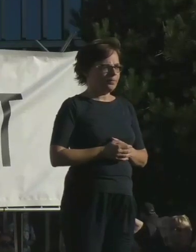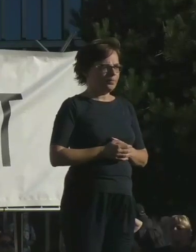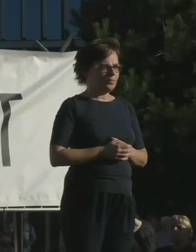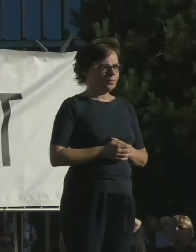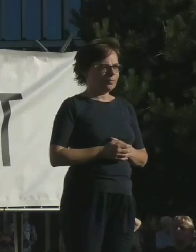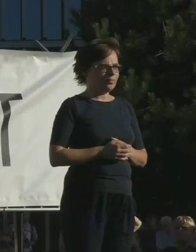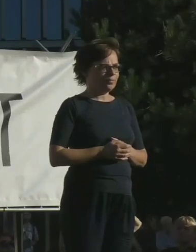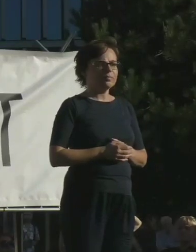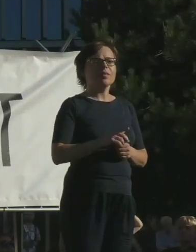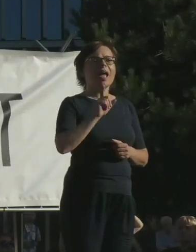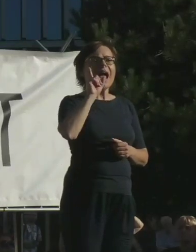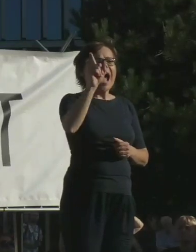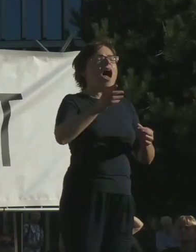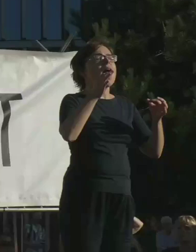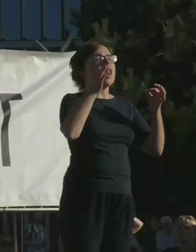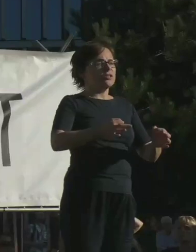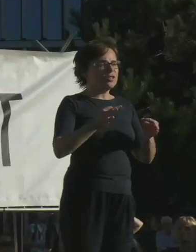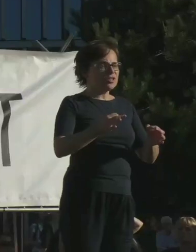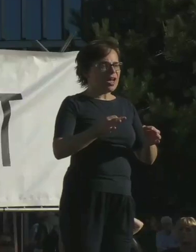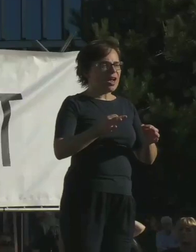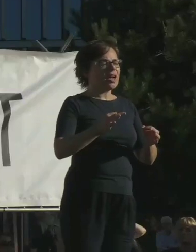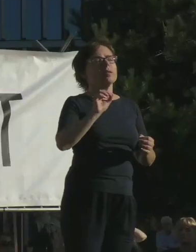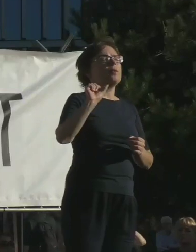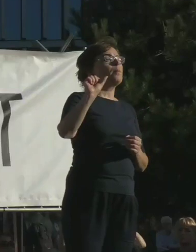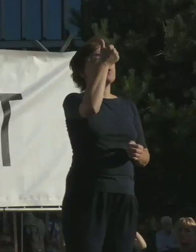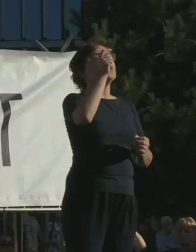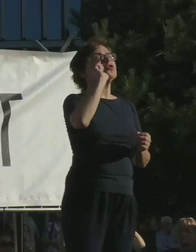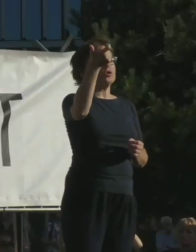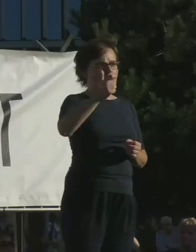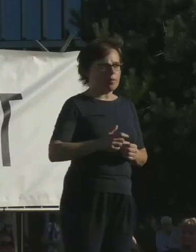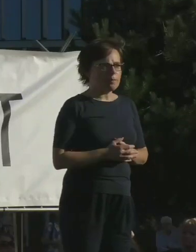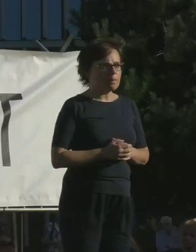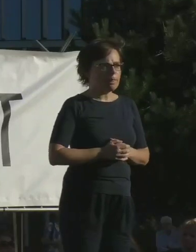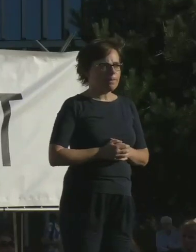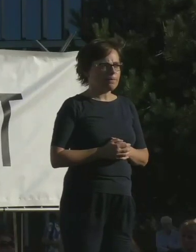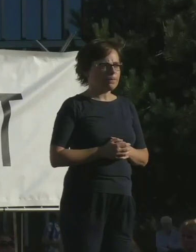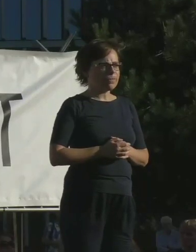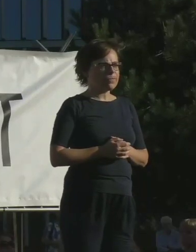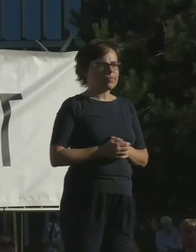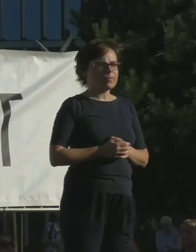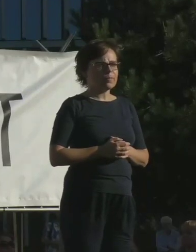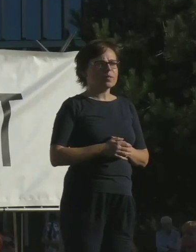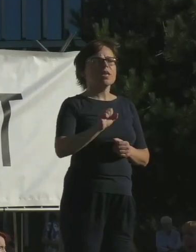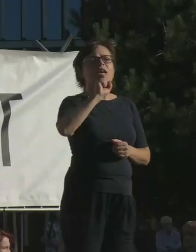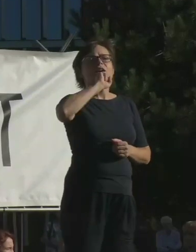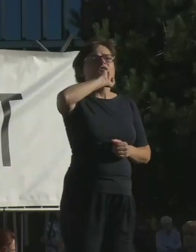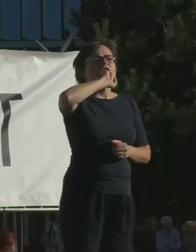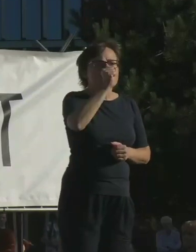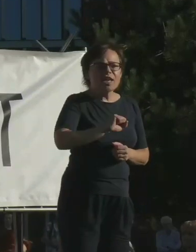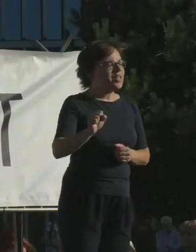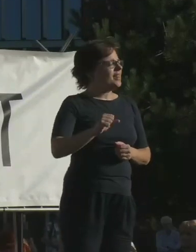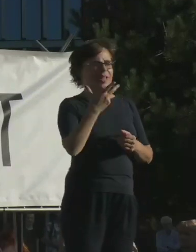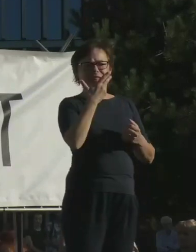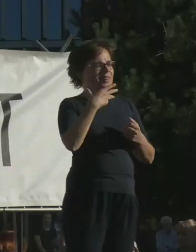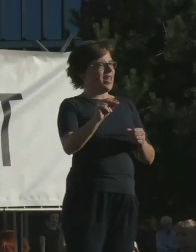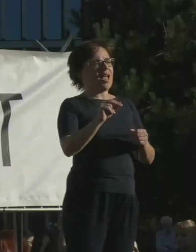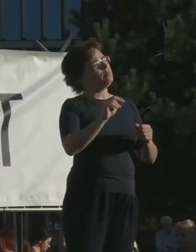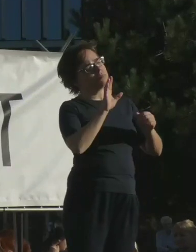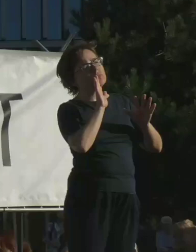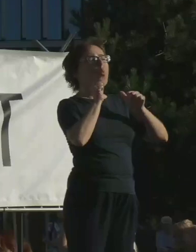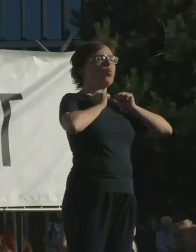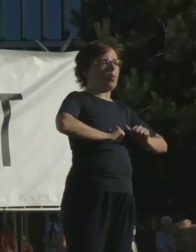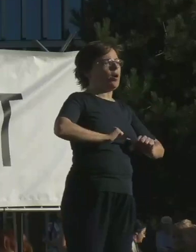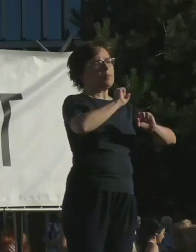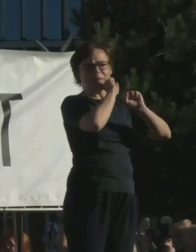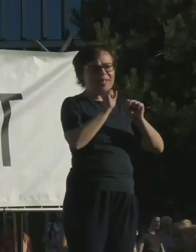Ale z tym wyjdźmy dzisiaj. Po pierwsze, Nigdy nie przestaniemy. Zawsze się